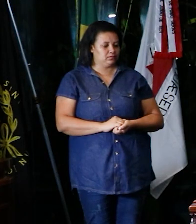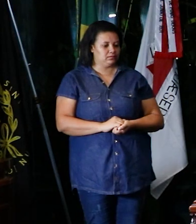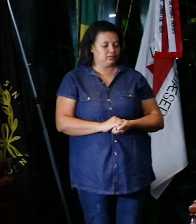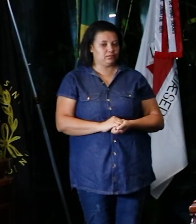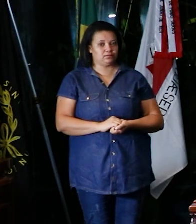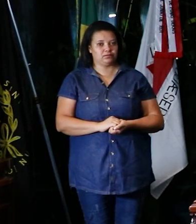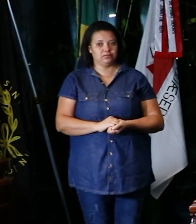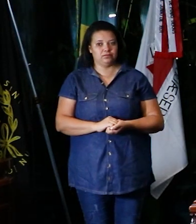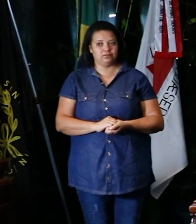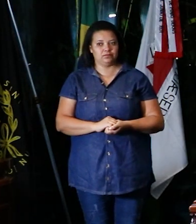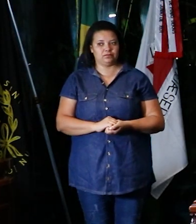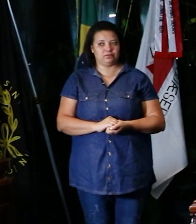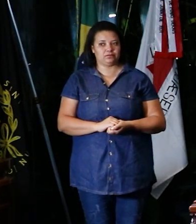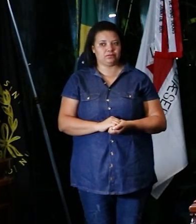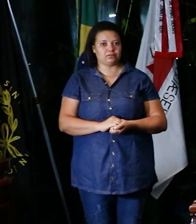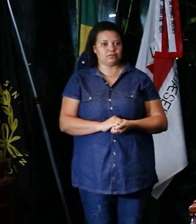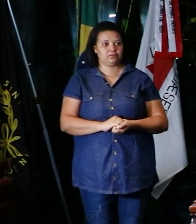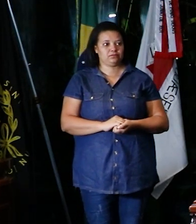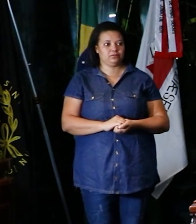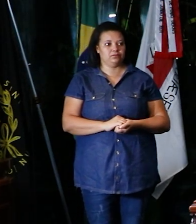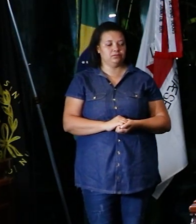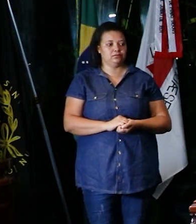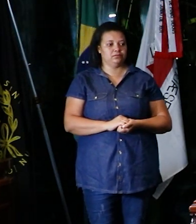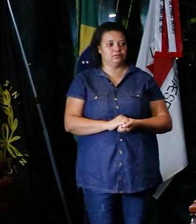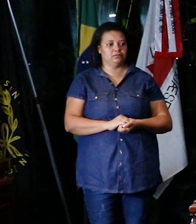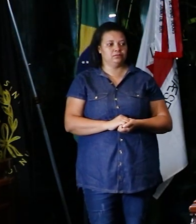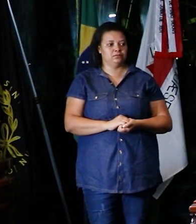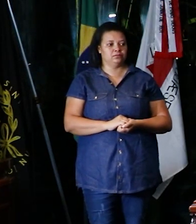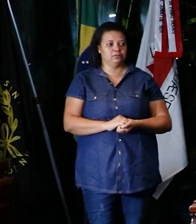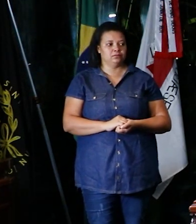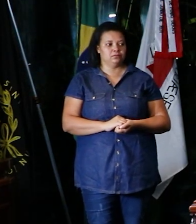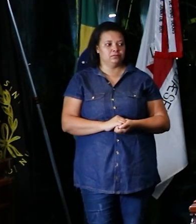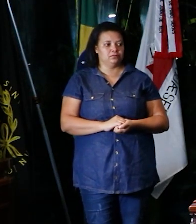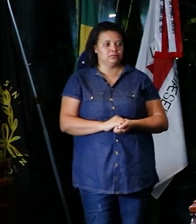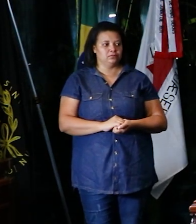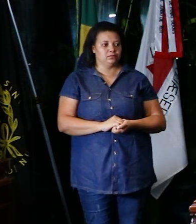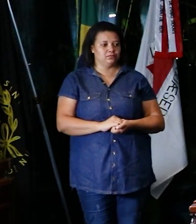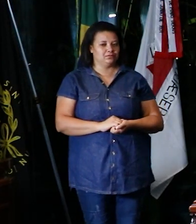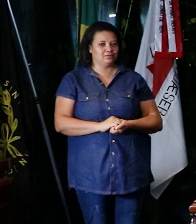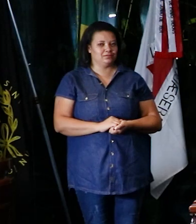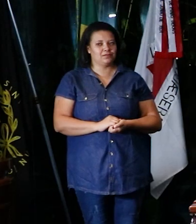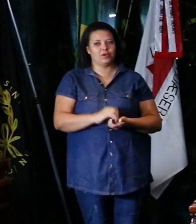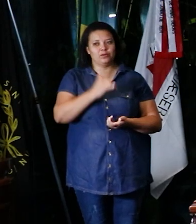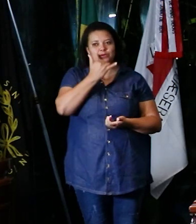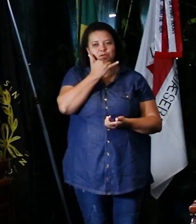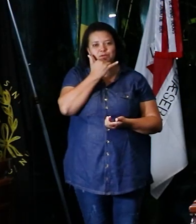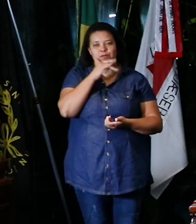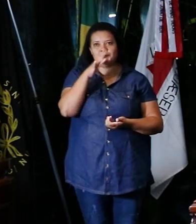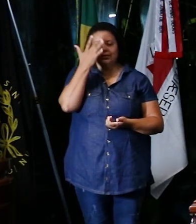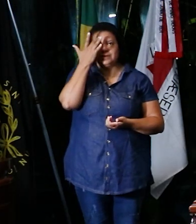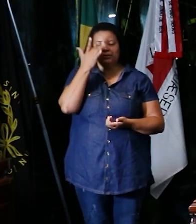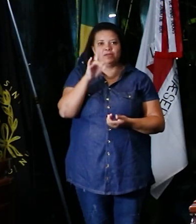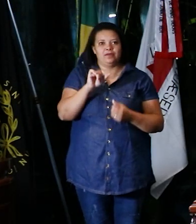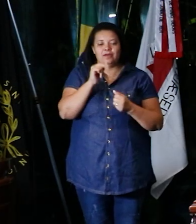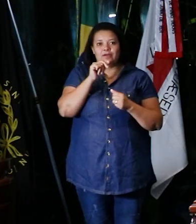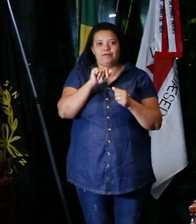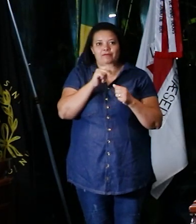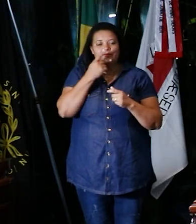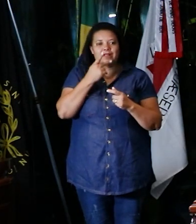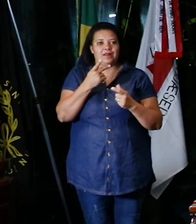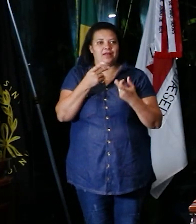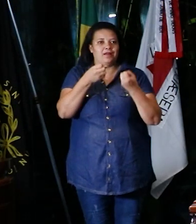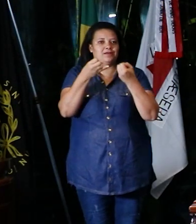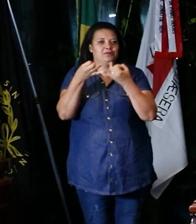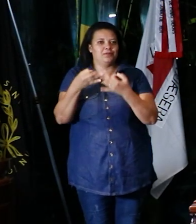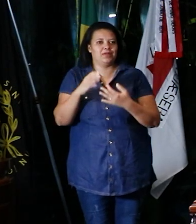o retrato da... Ah, que pena, que eu não sabia que eu ia falar isso, então não trouxe,